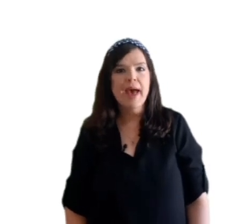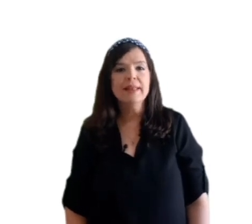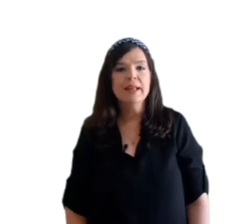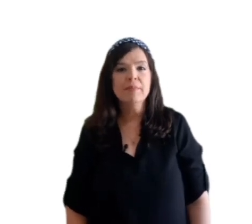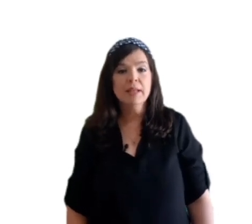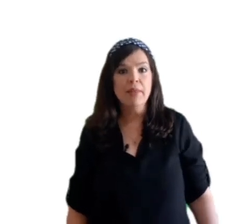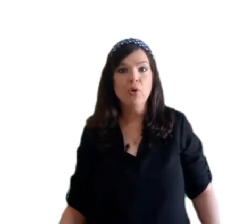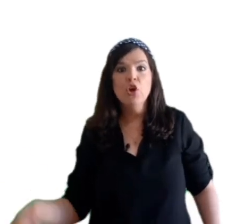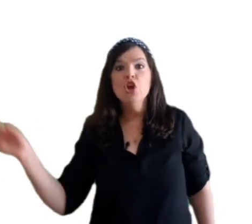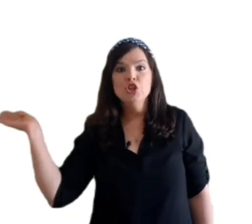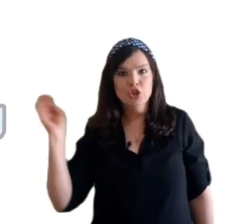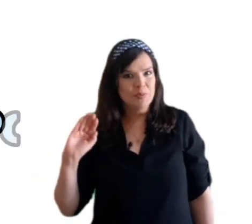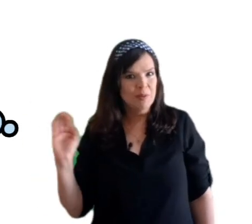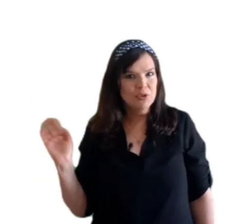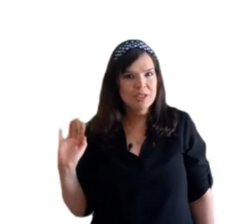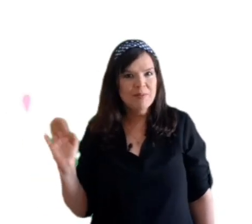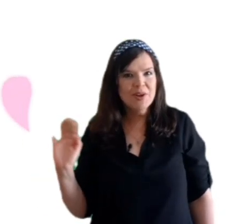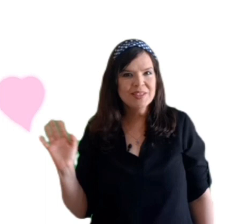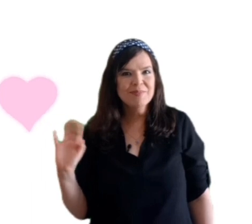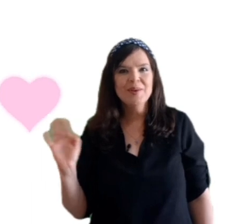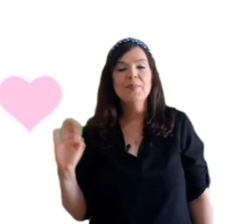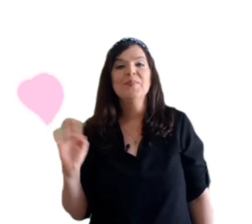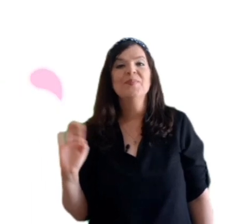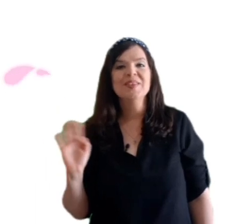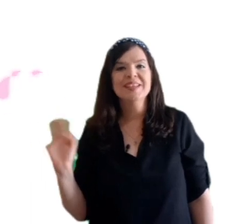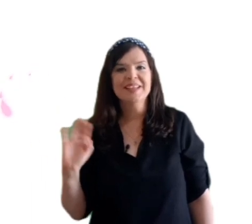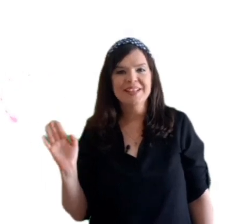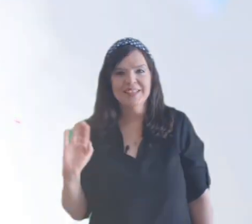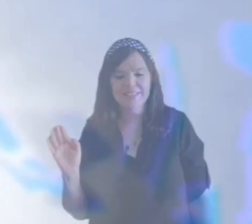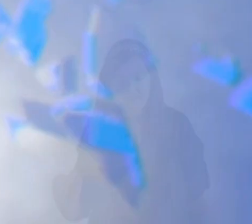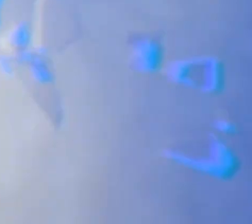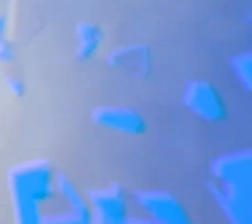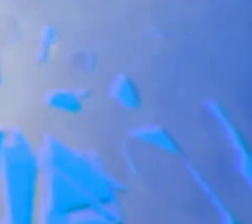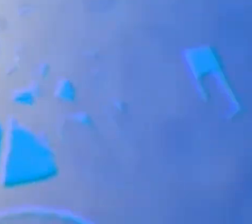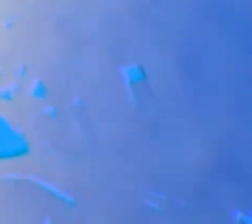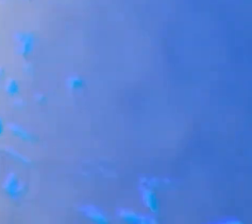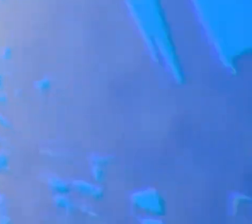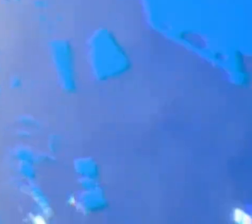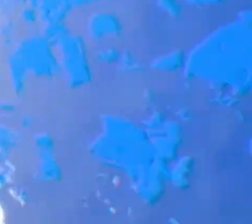se ha terminado. Nos vemos en el próximo. Muchas gracias.